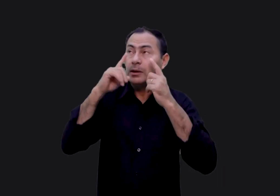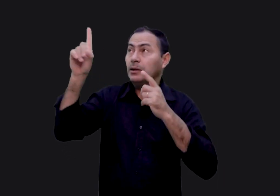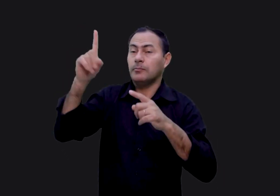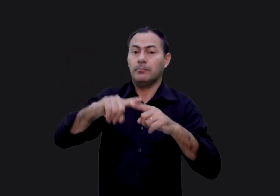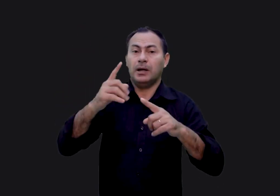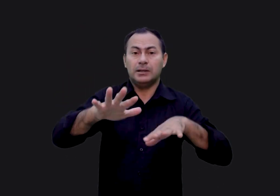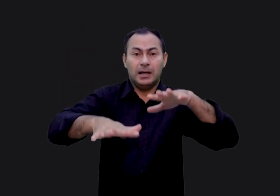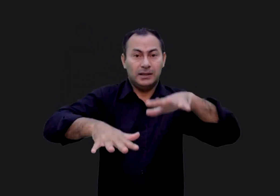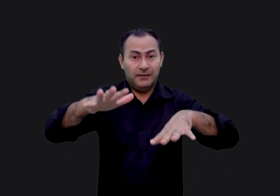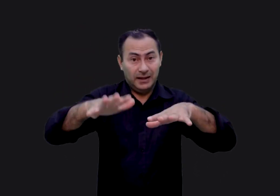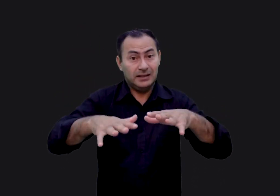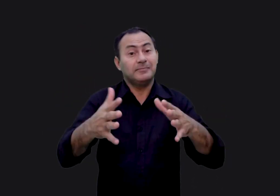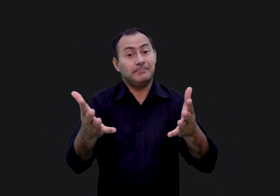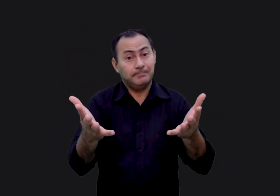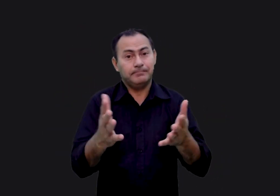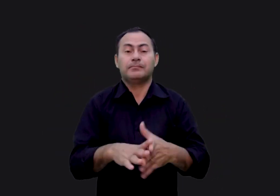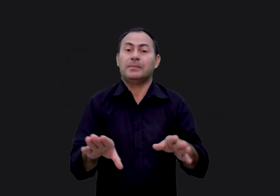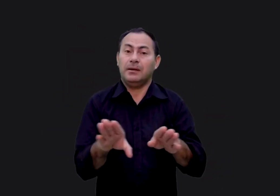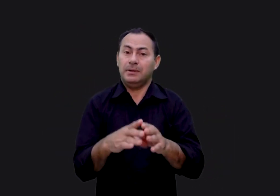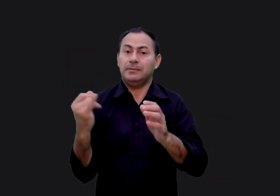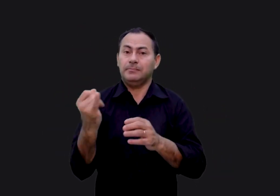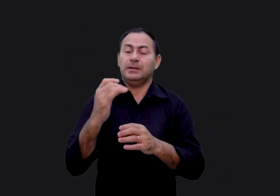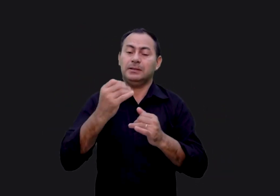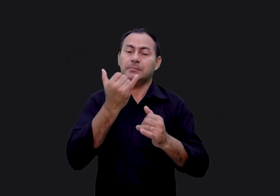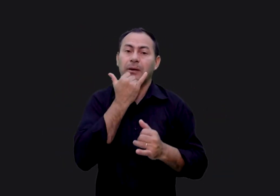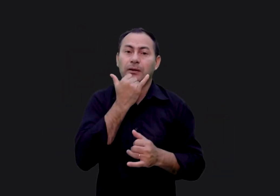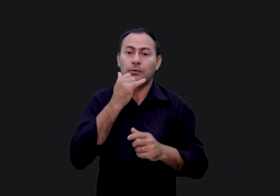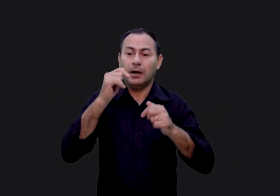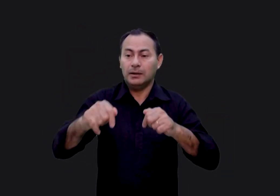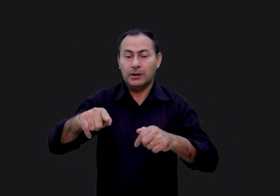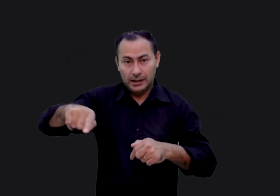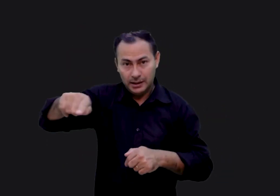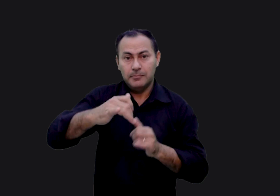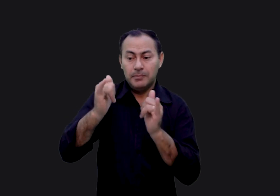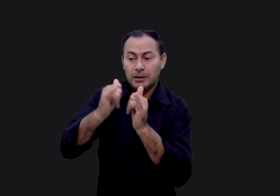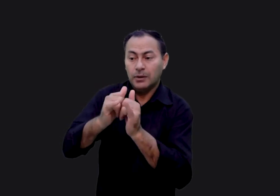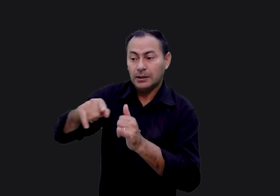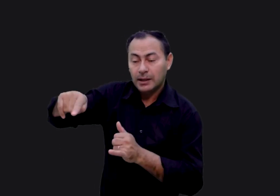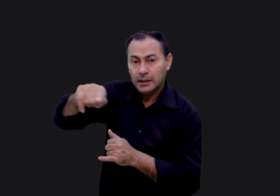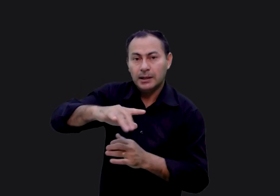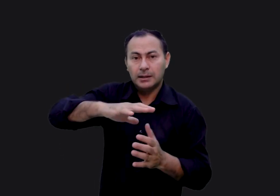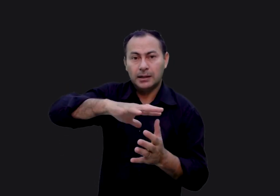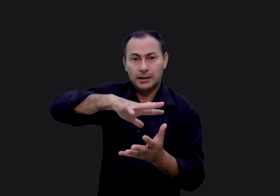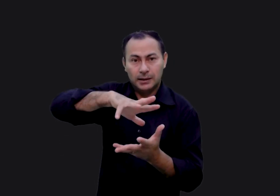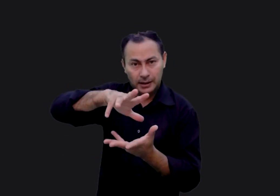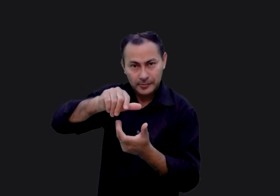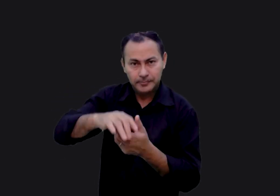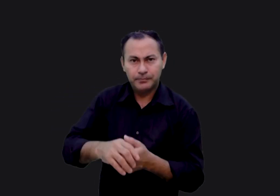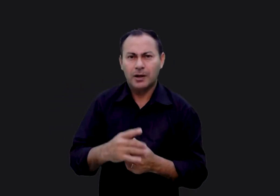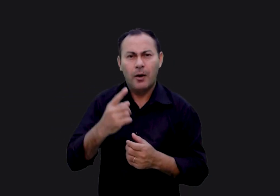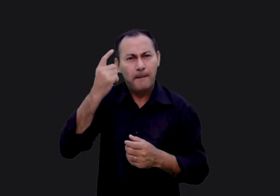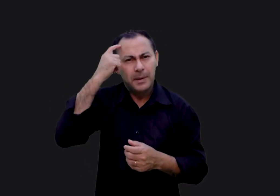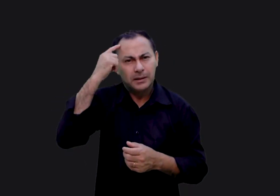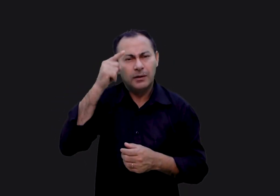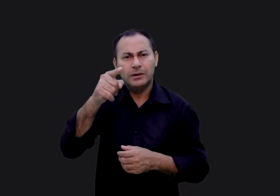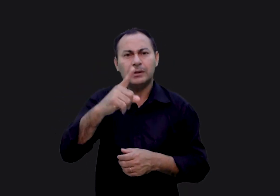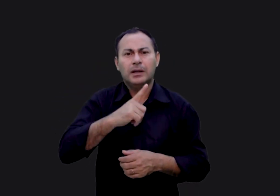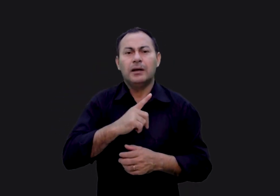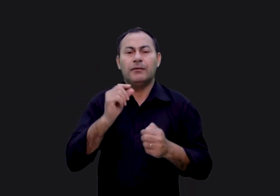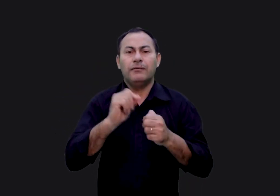olhos de Deus, mas às vezes também é importante ser justificado aos olhos dos outros. Vamos imaginar que você tenha